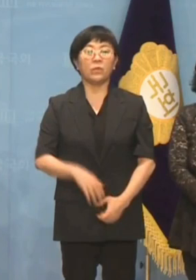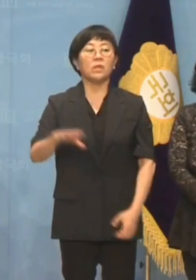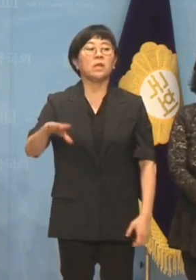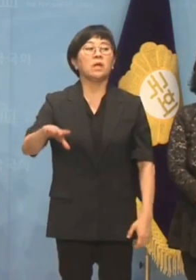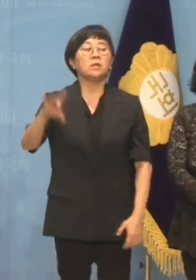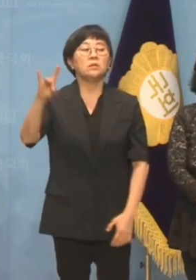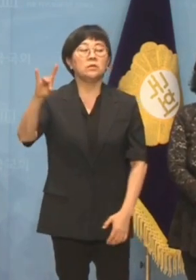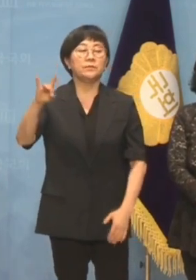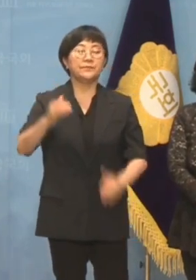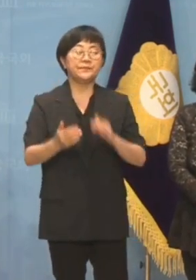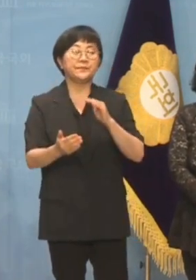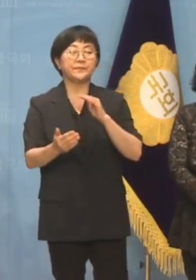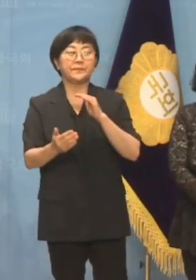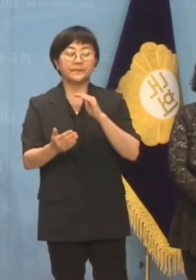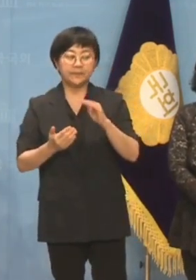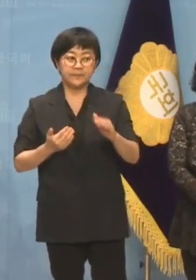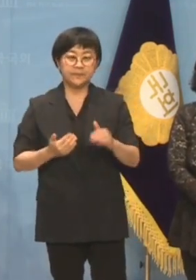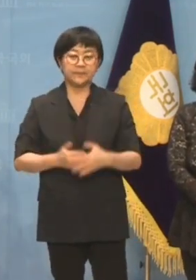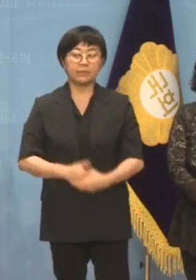우선 기자회견에 앞서